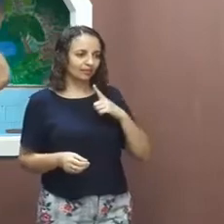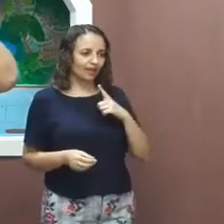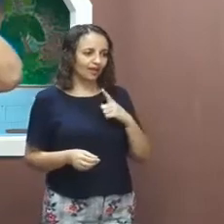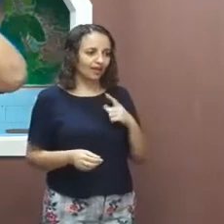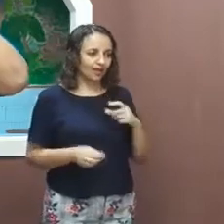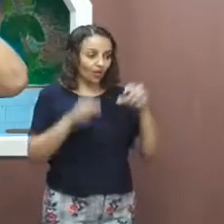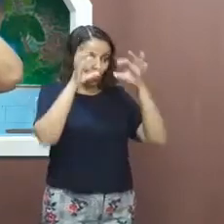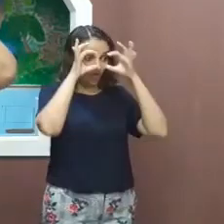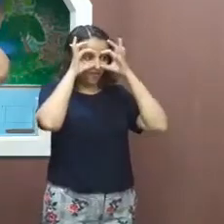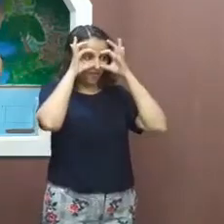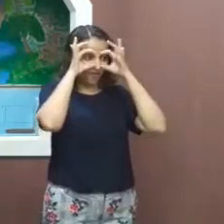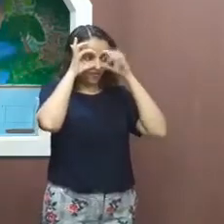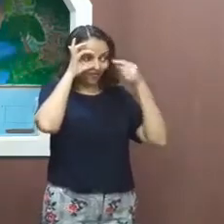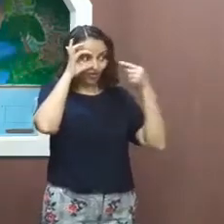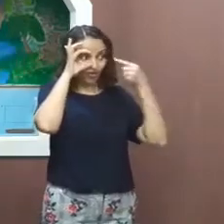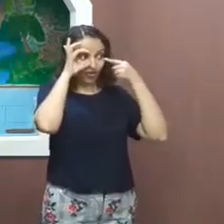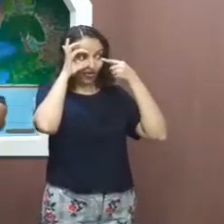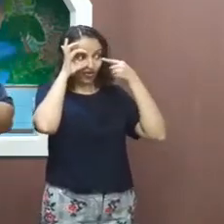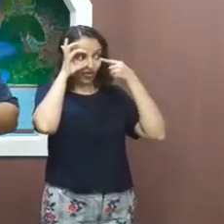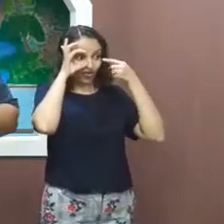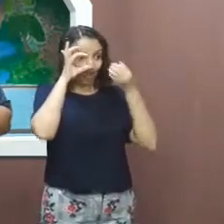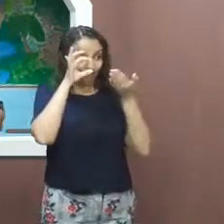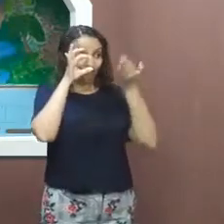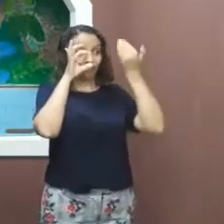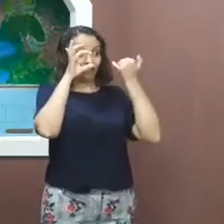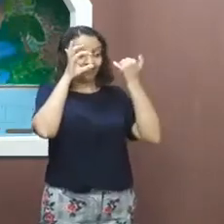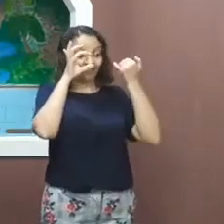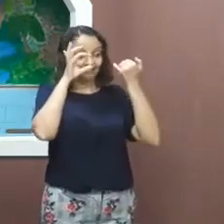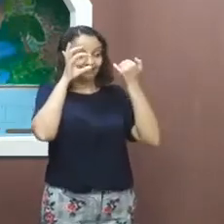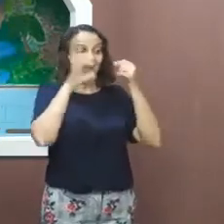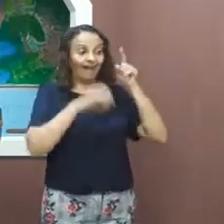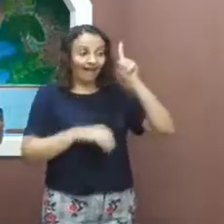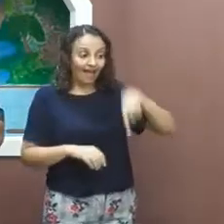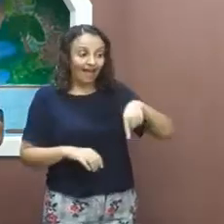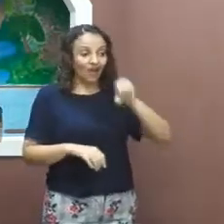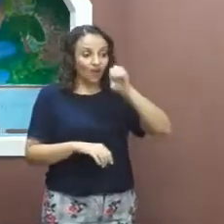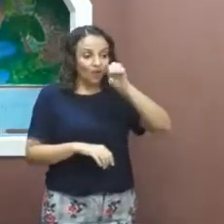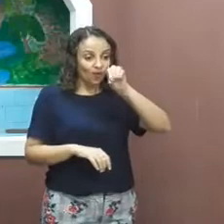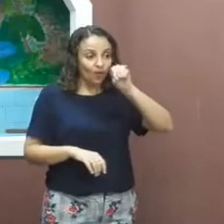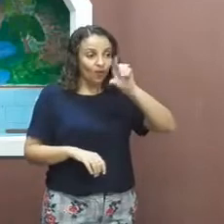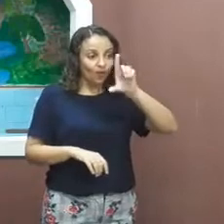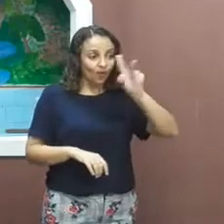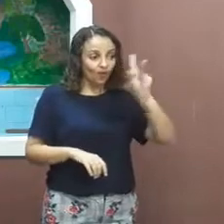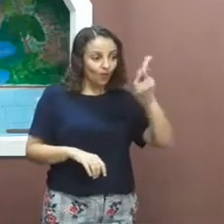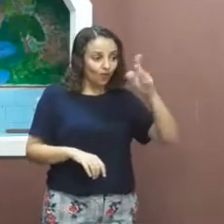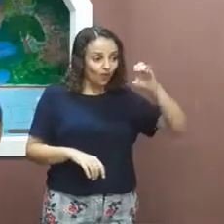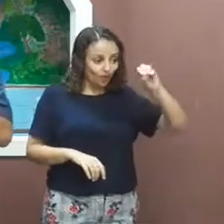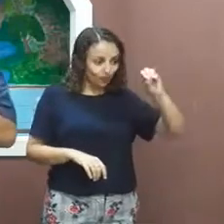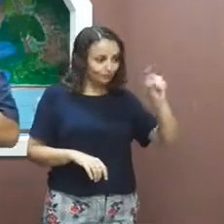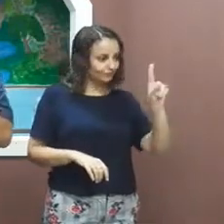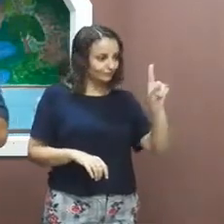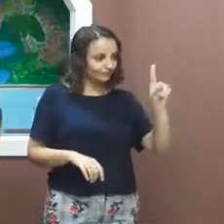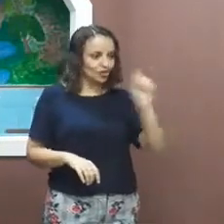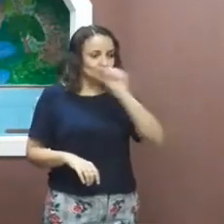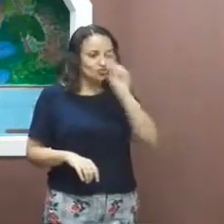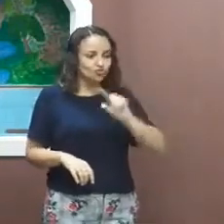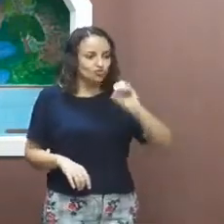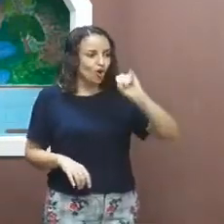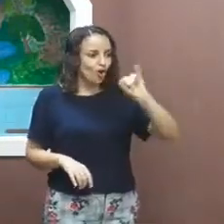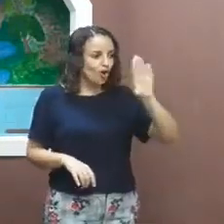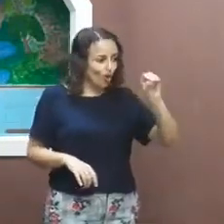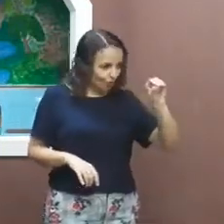óculos aqui, ó, chama zóio. Sabe? Não é olho não. Olho é para quem